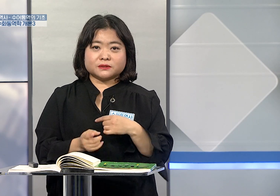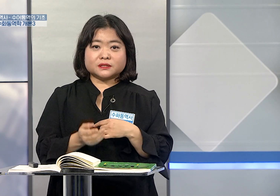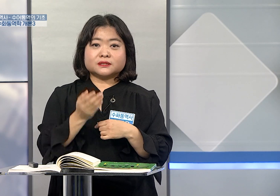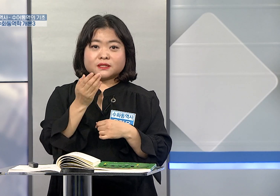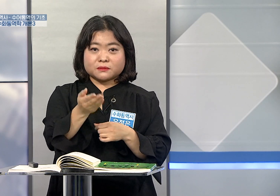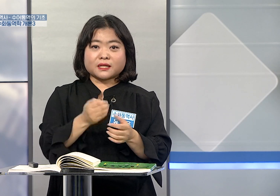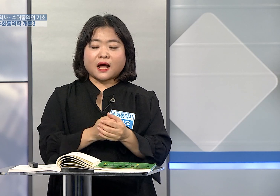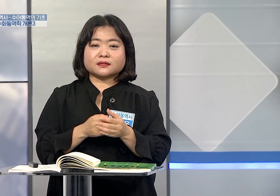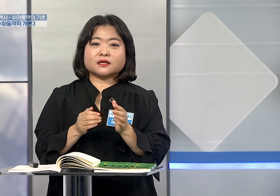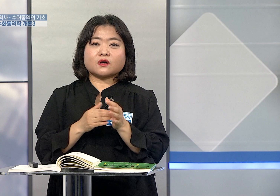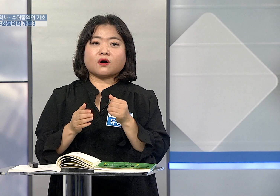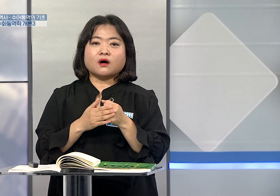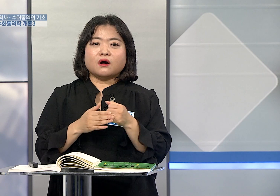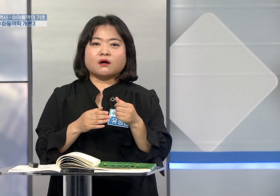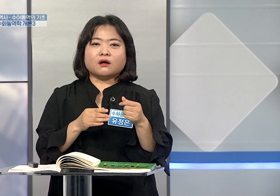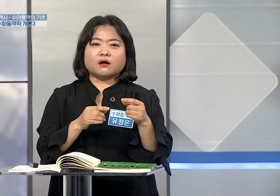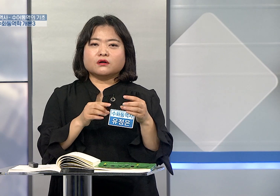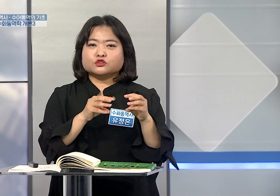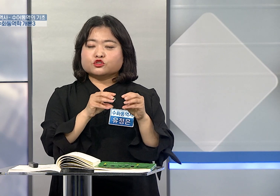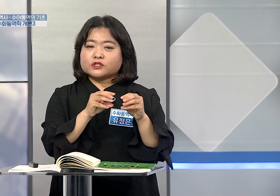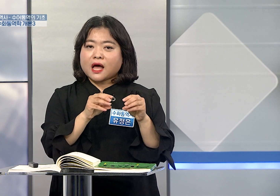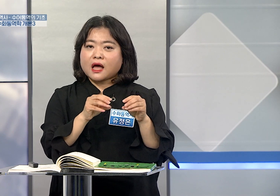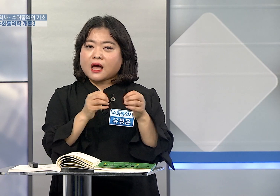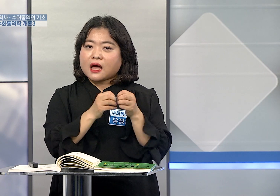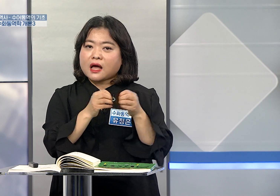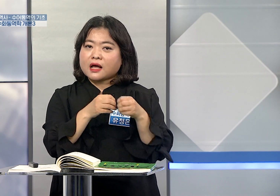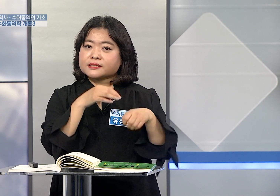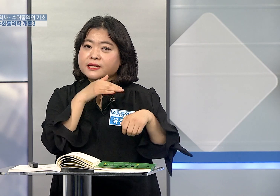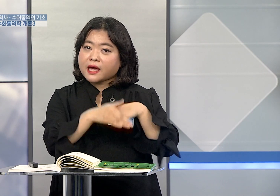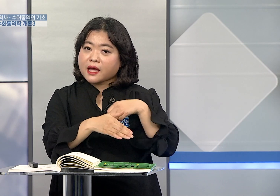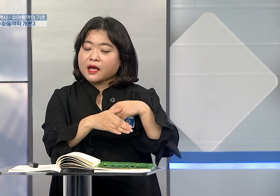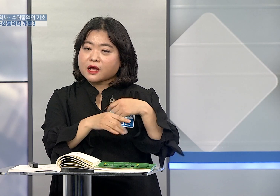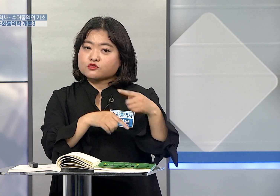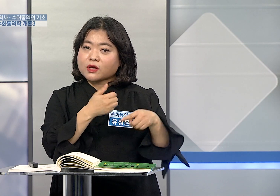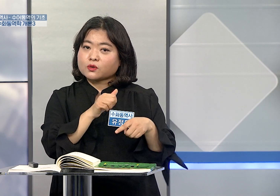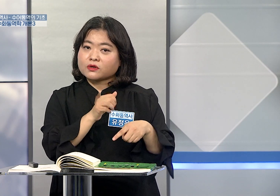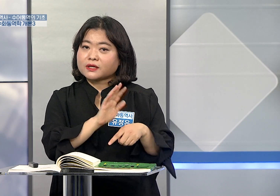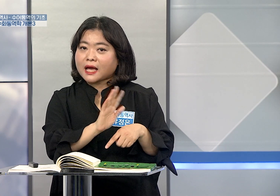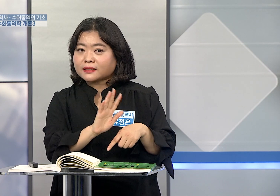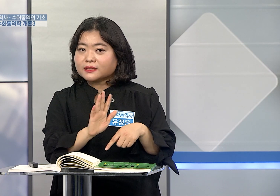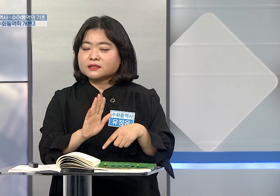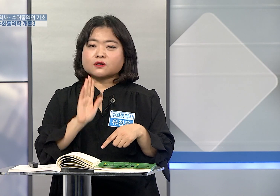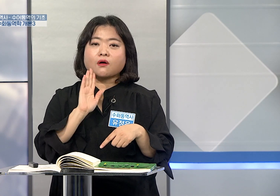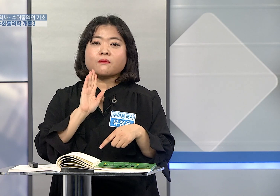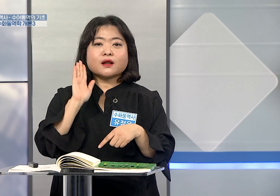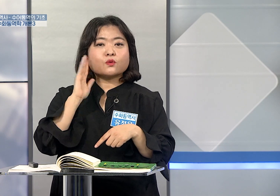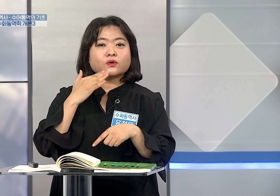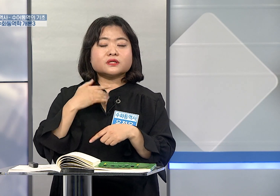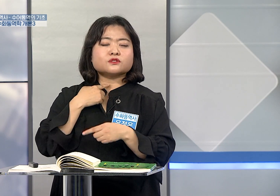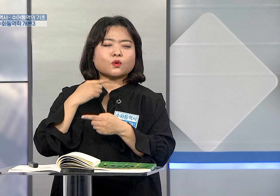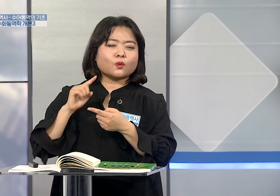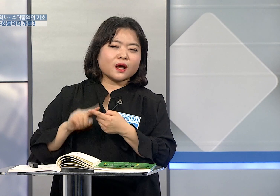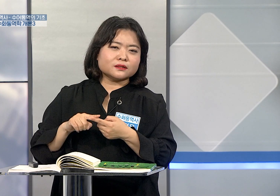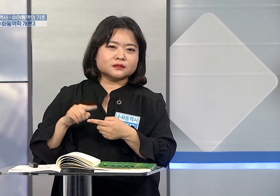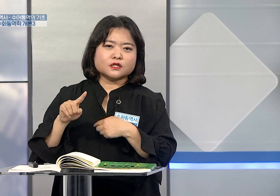말씀을 드립니다. 그래서 유사 체계 수화 통역이 아닌 정말 농인이 선호하는